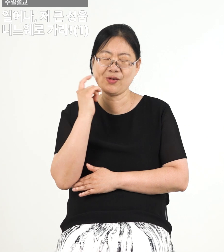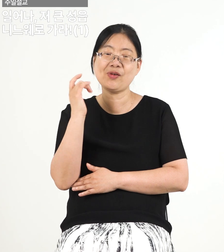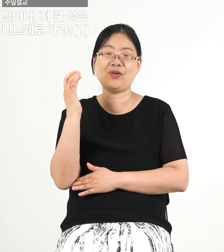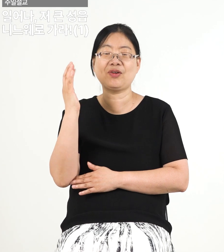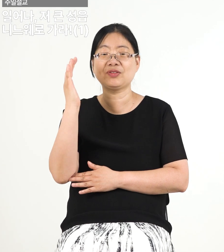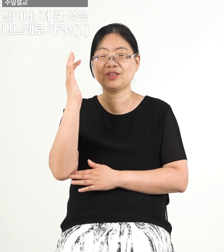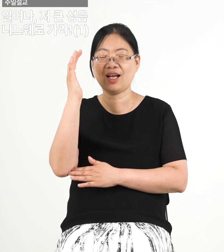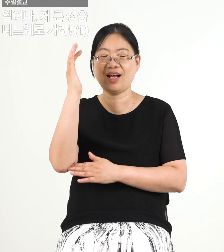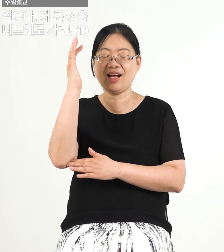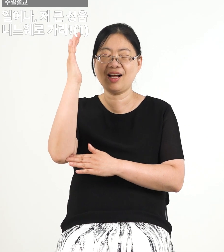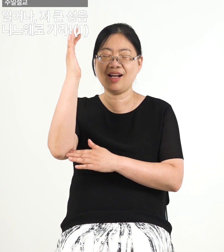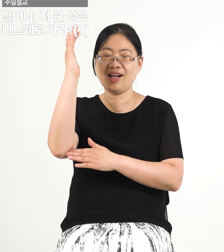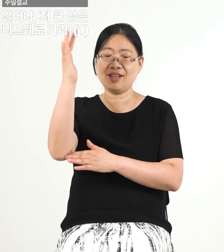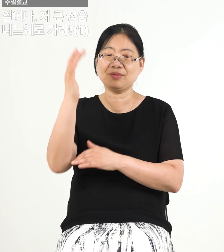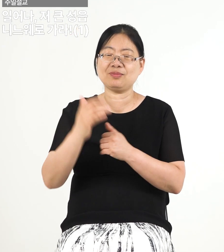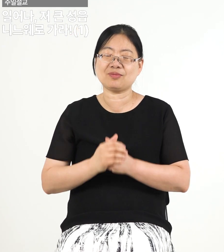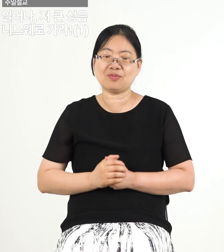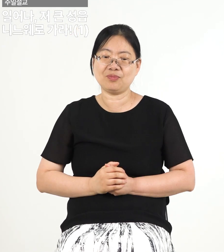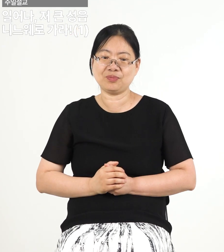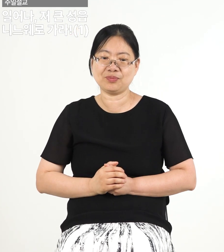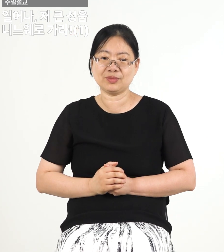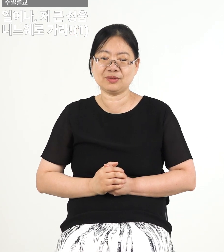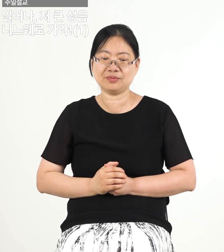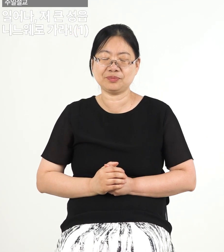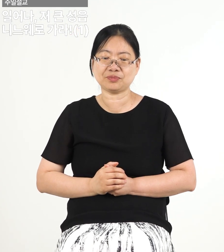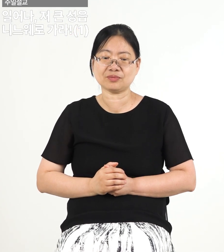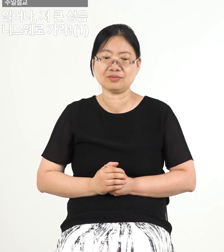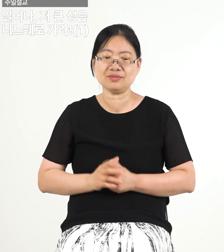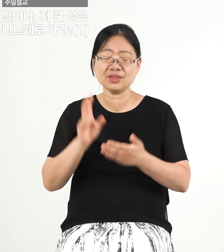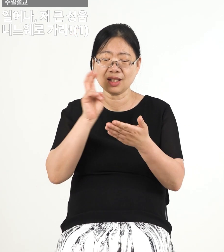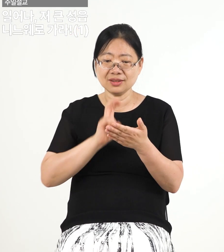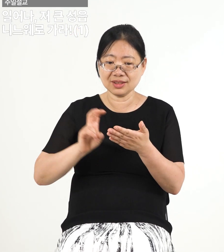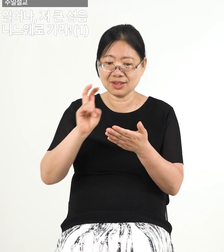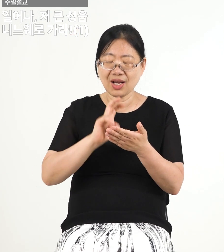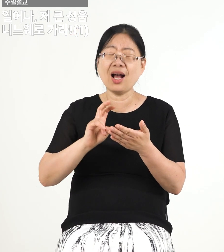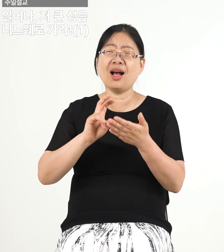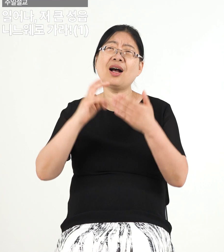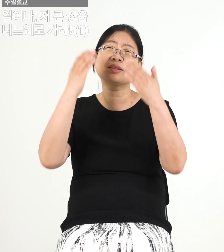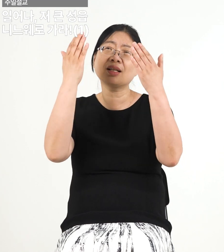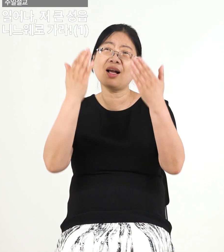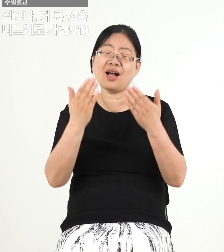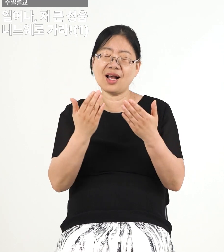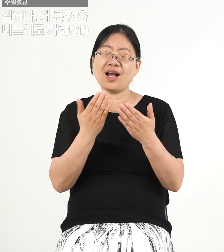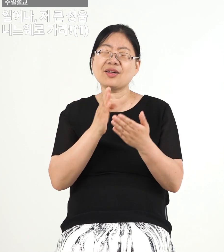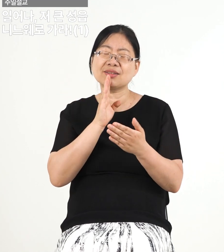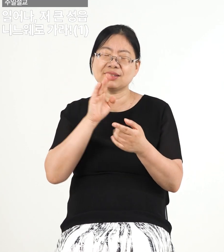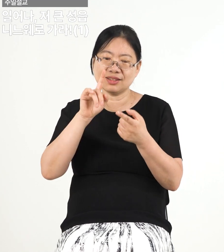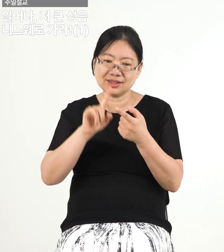영광 찬양 받기 합